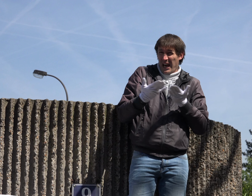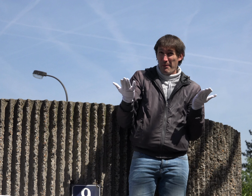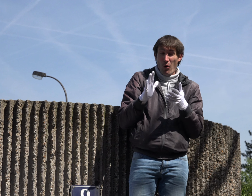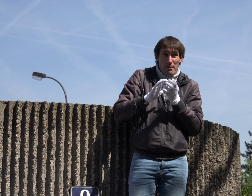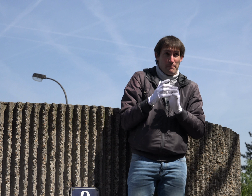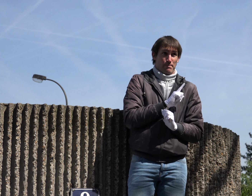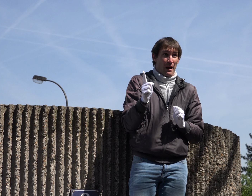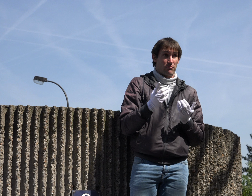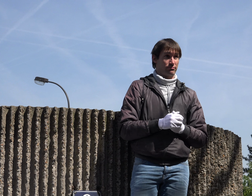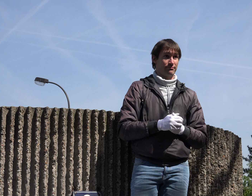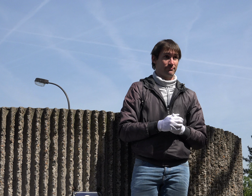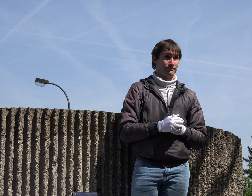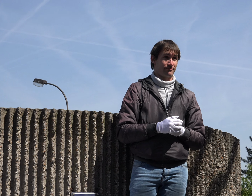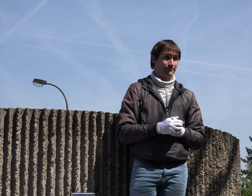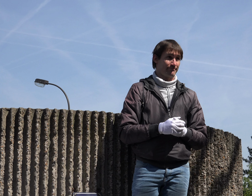un interprète. C'est pas compliqué, hein.